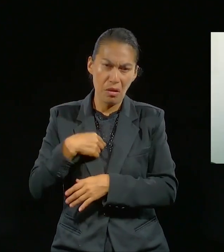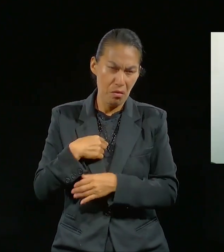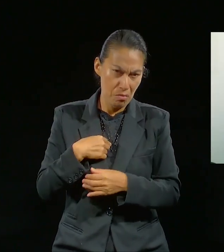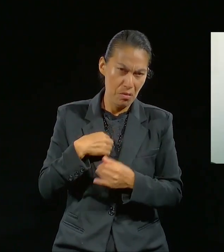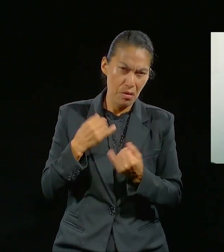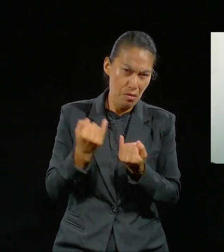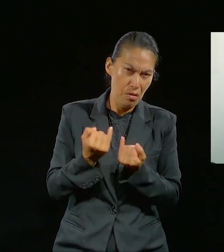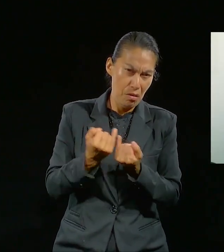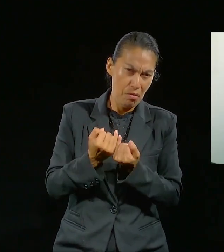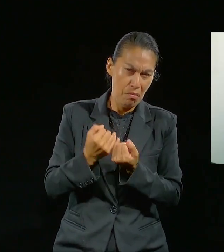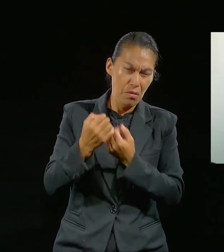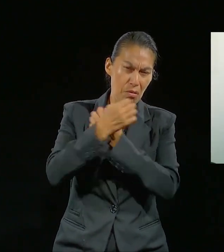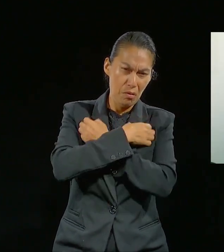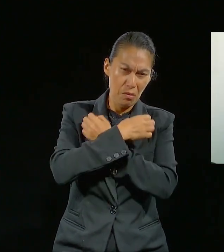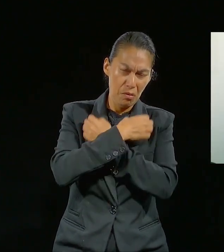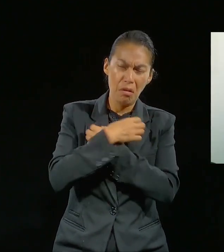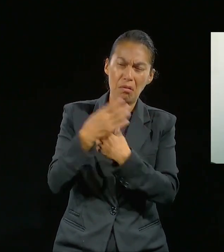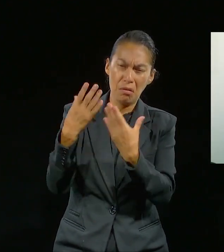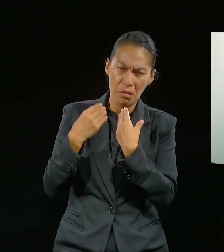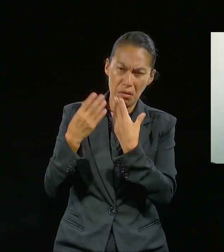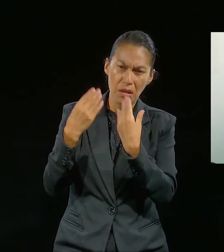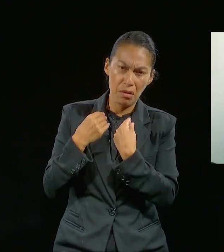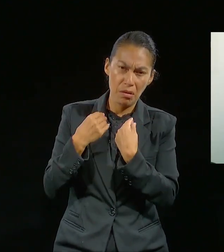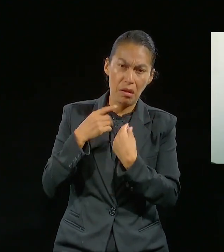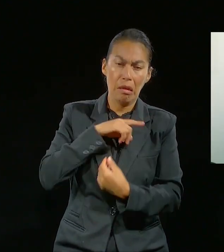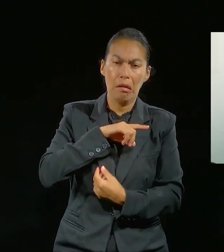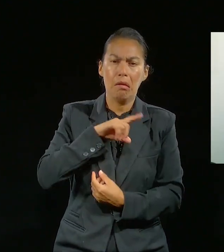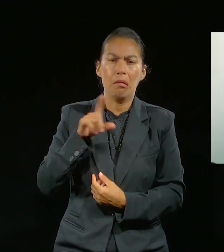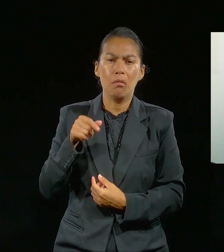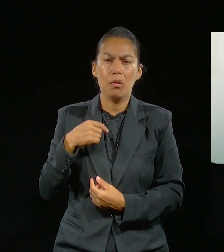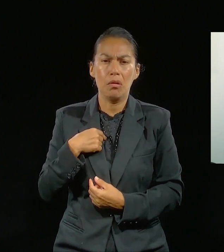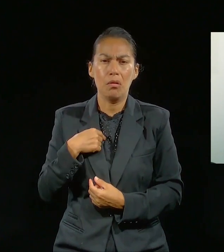de chiquitita. Y un día estuve